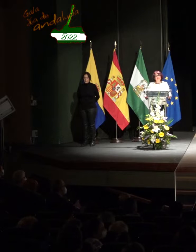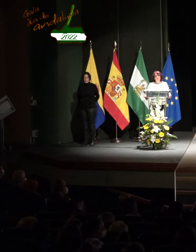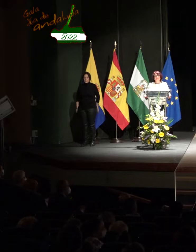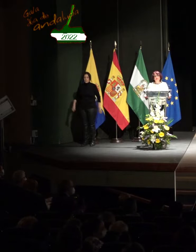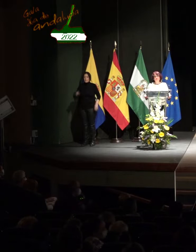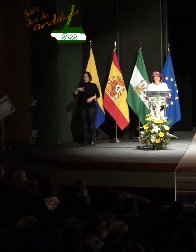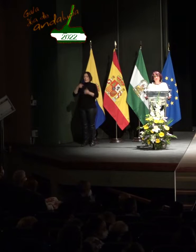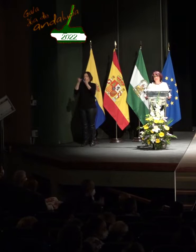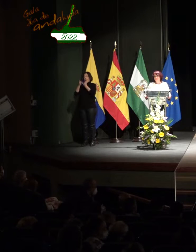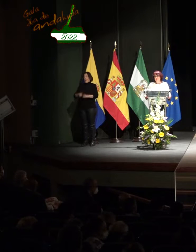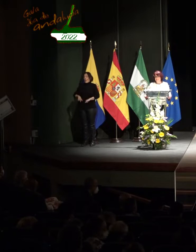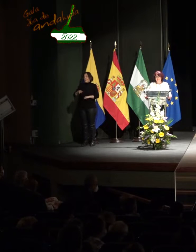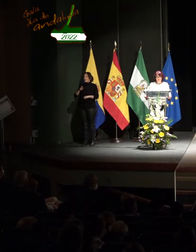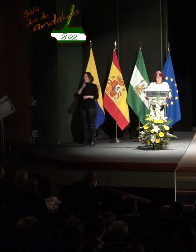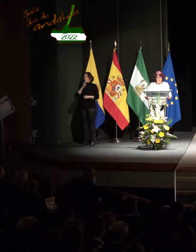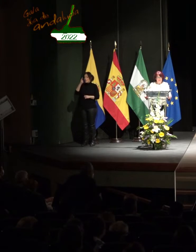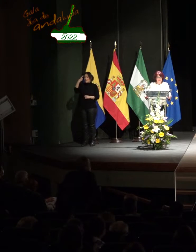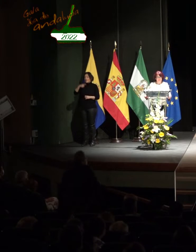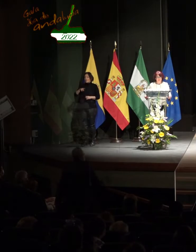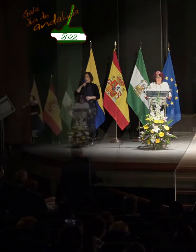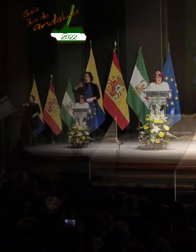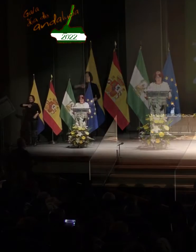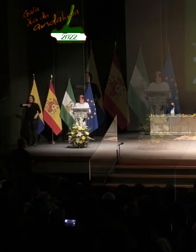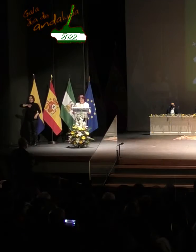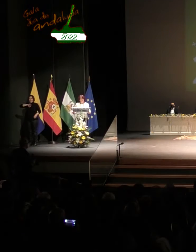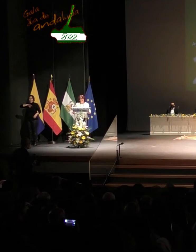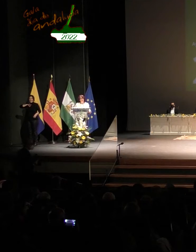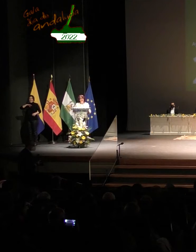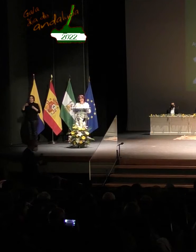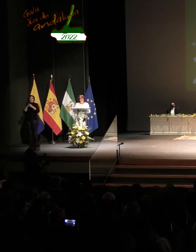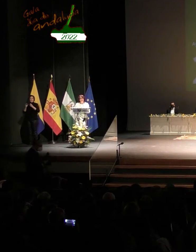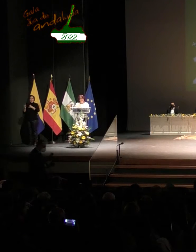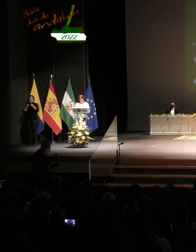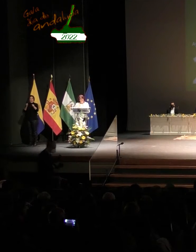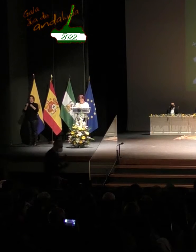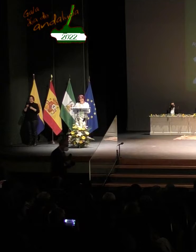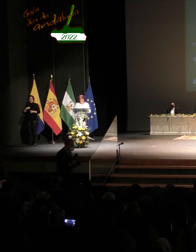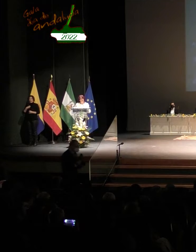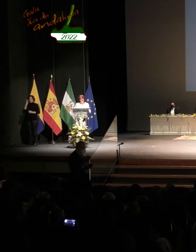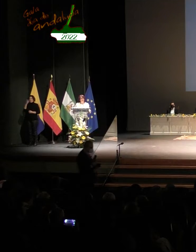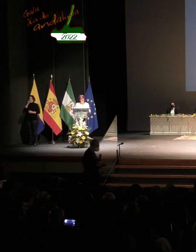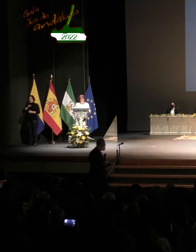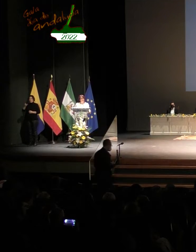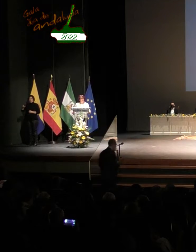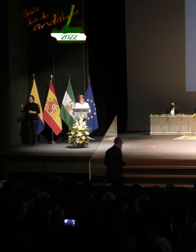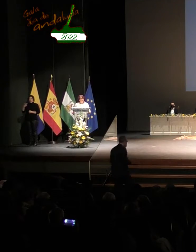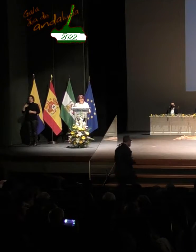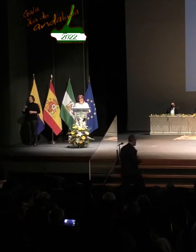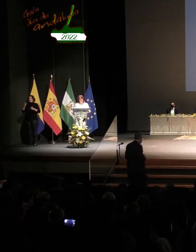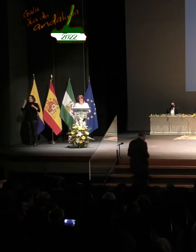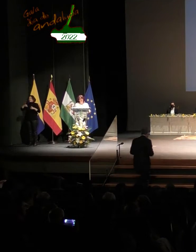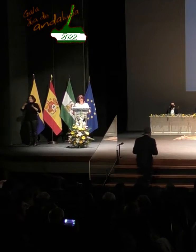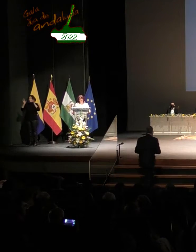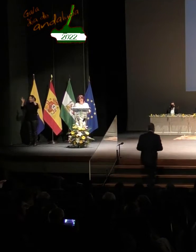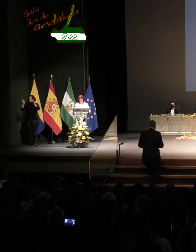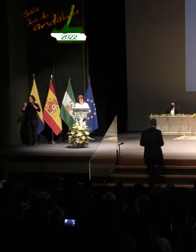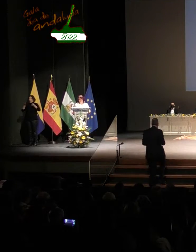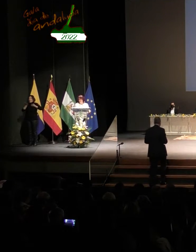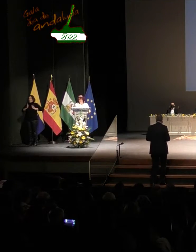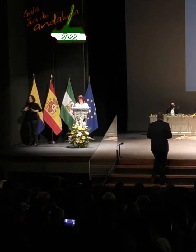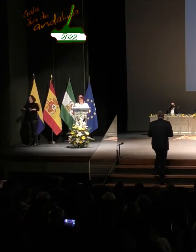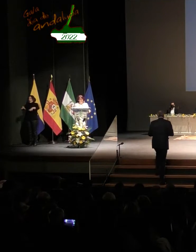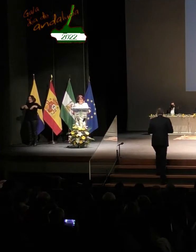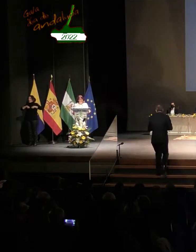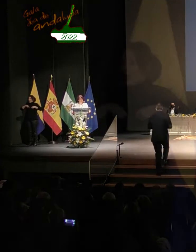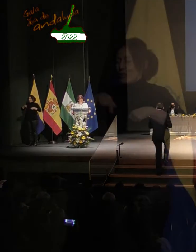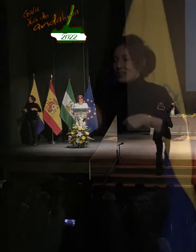Y en este acto, como saben, pues se van a entregar distintas medallas de Palma del Río, al igual que hay tres personas que van a recibir el título de hijos adoptivos de